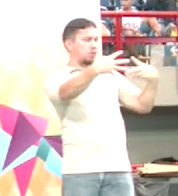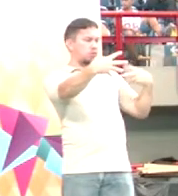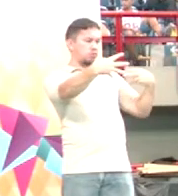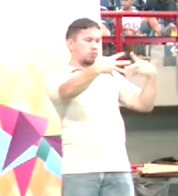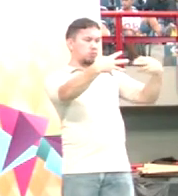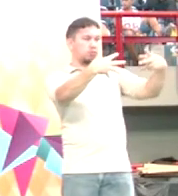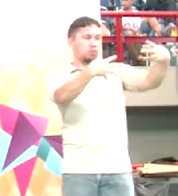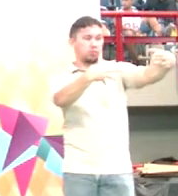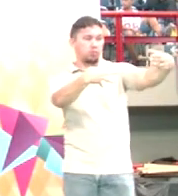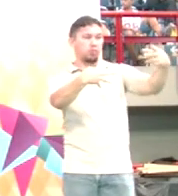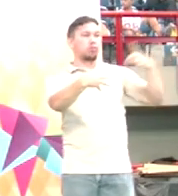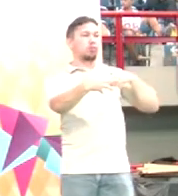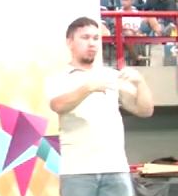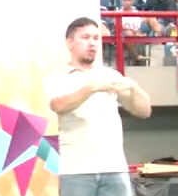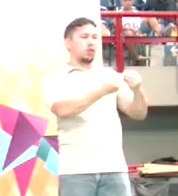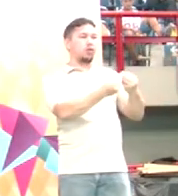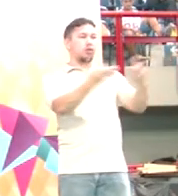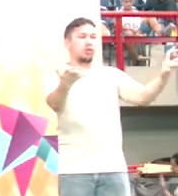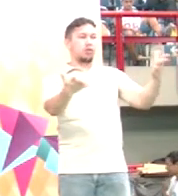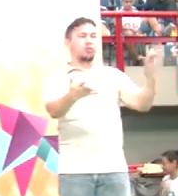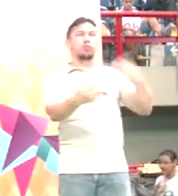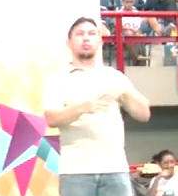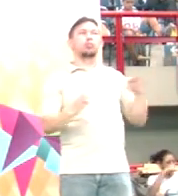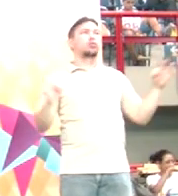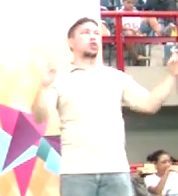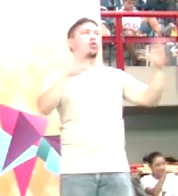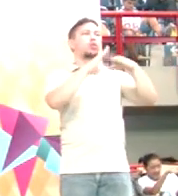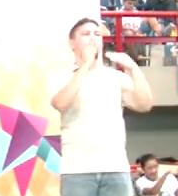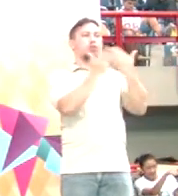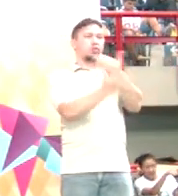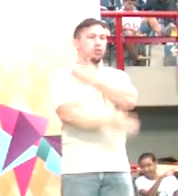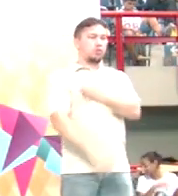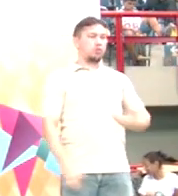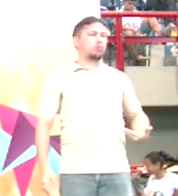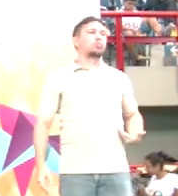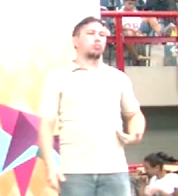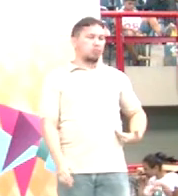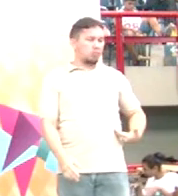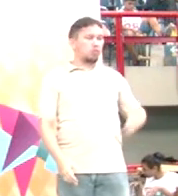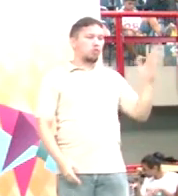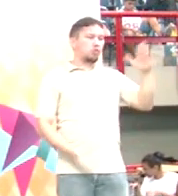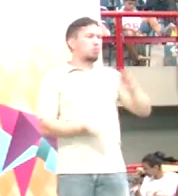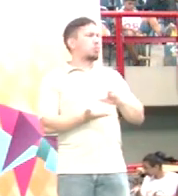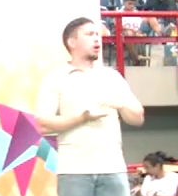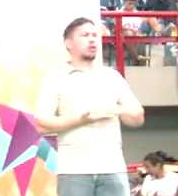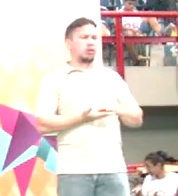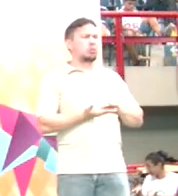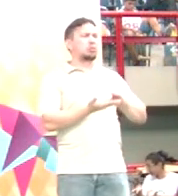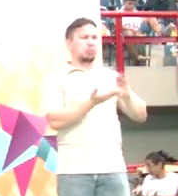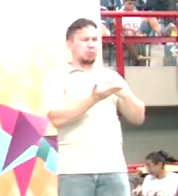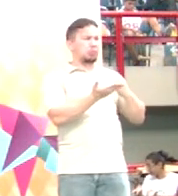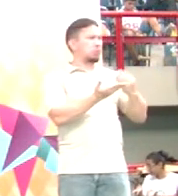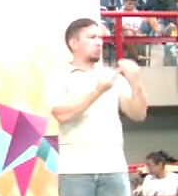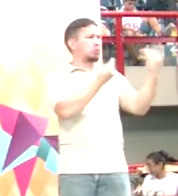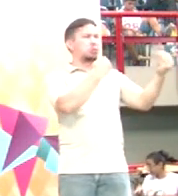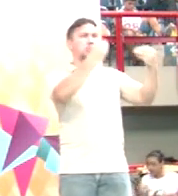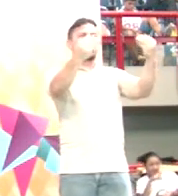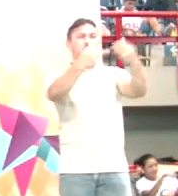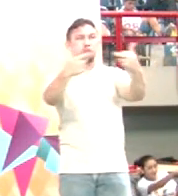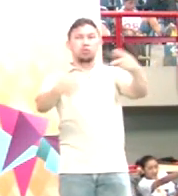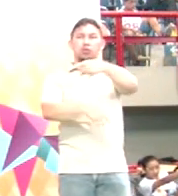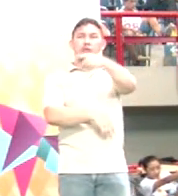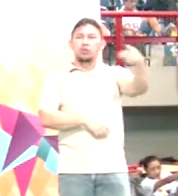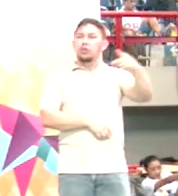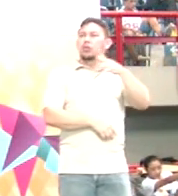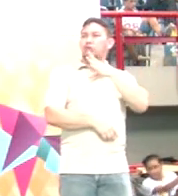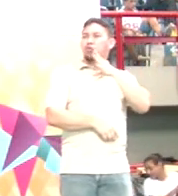negritei. Esse material foi distribuído em todas as escolas públicas. Muitos de vocês conhecem e